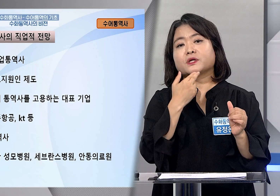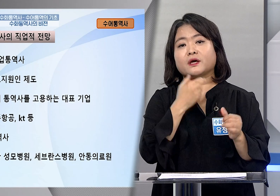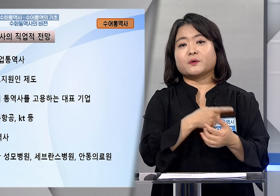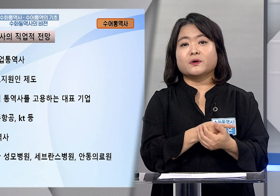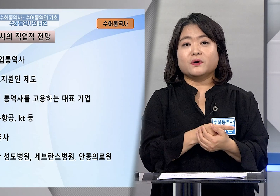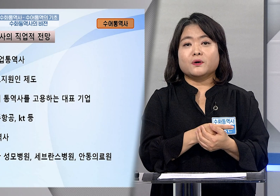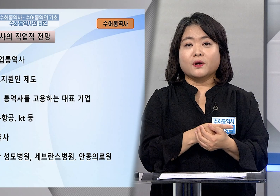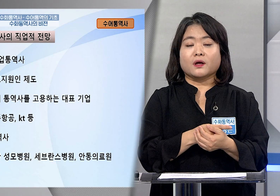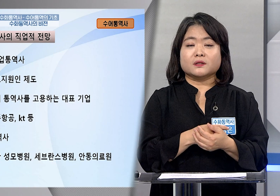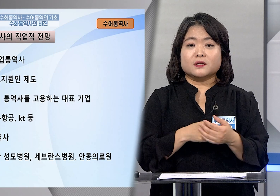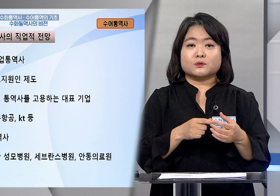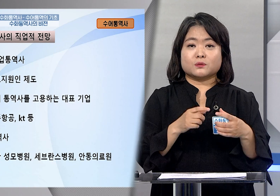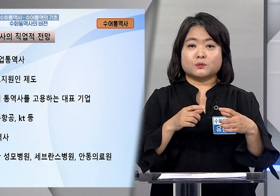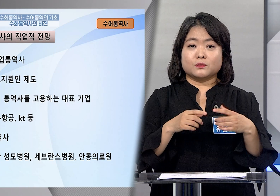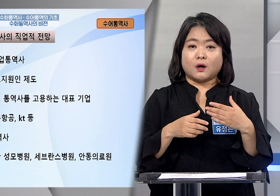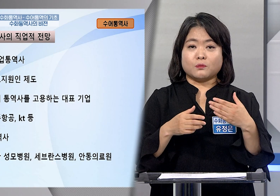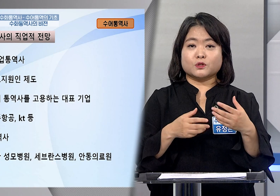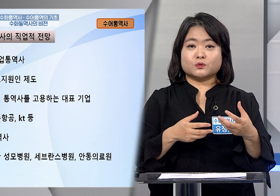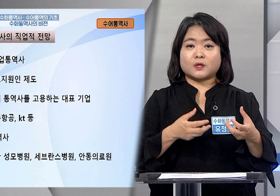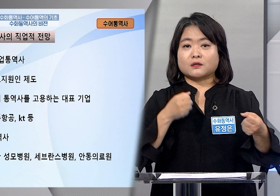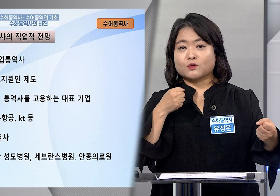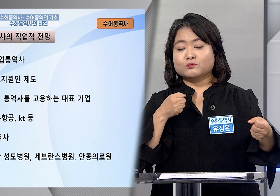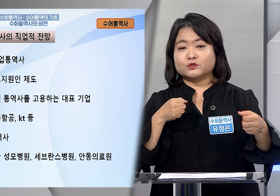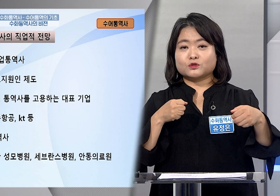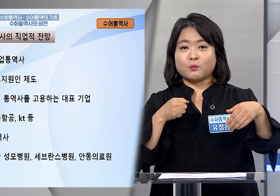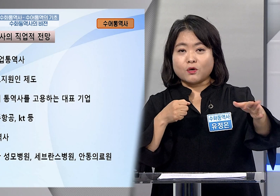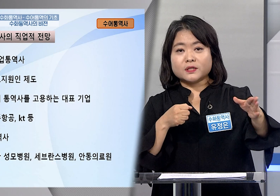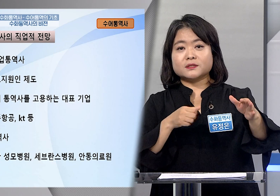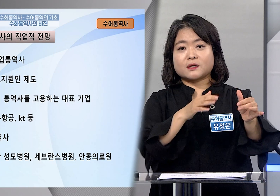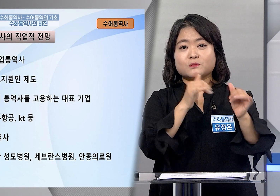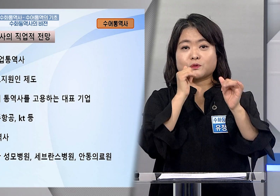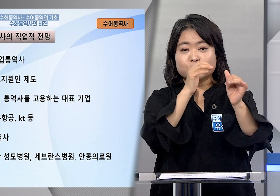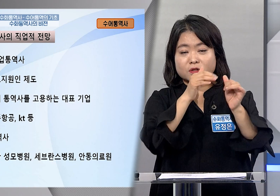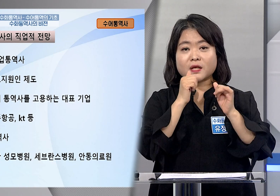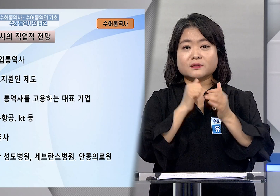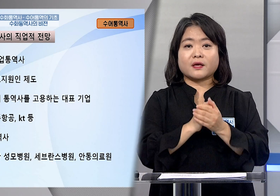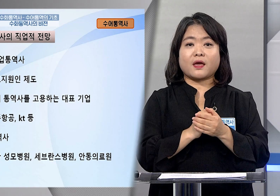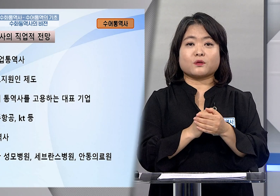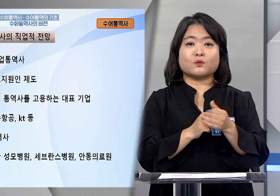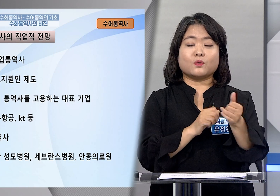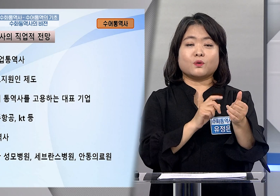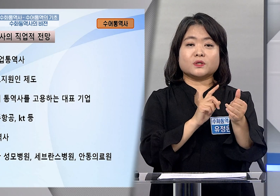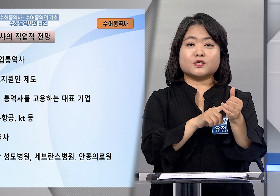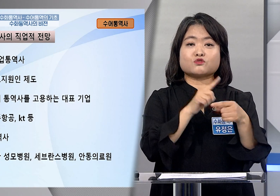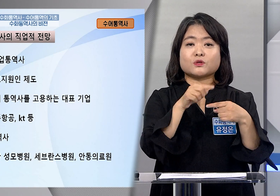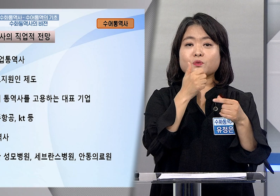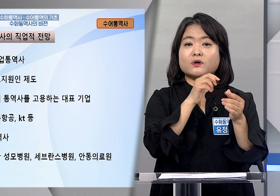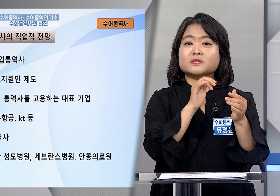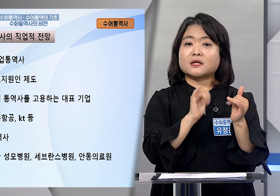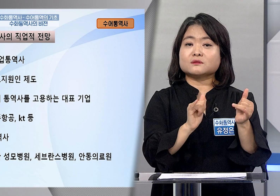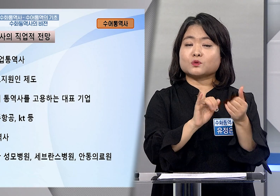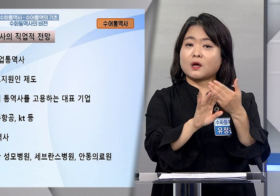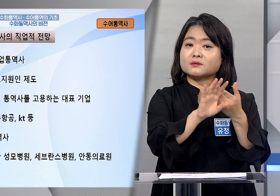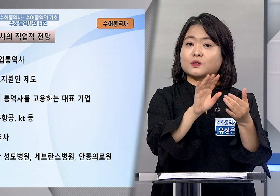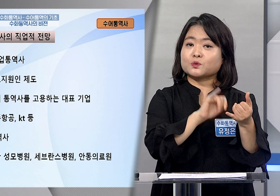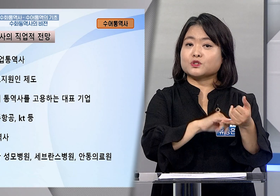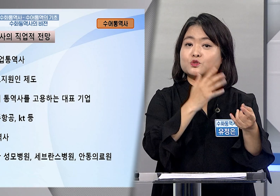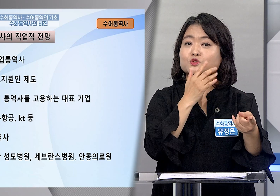없잖아요. 예. 또 아무래도 다른 건물 또 멀리 있는 사람을 불러대는 게 또 이 수화통역사는 또 다른 약속이 있을 수도